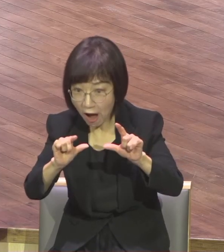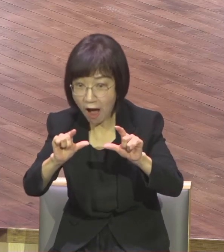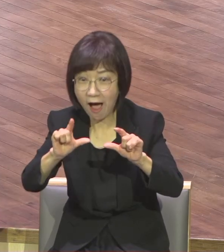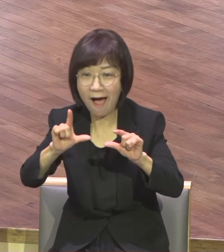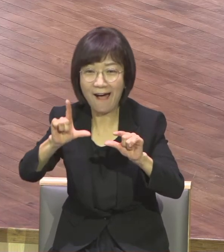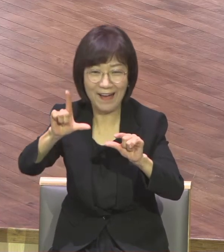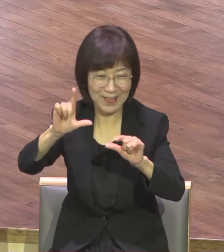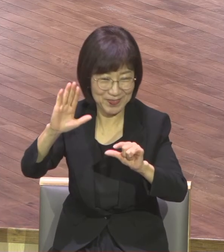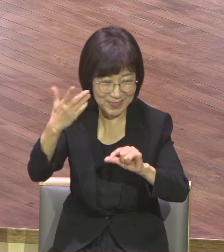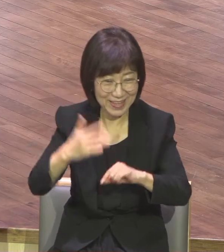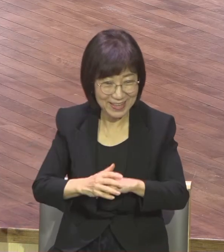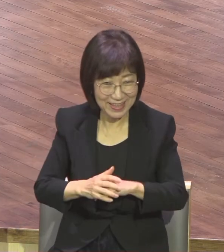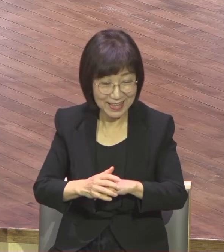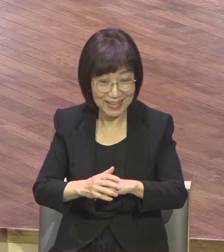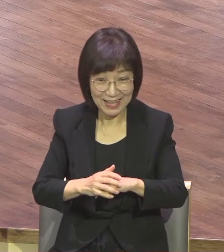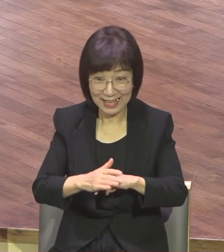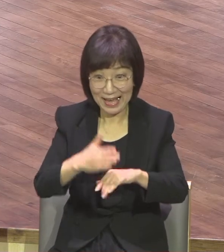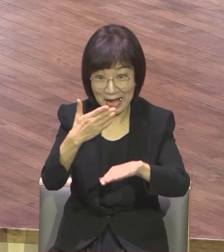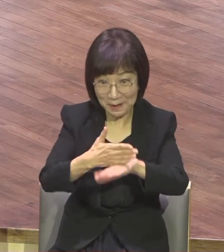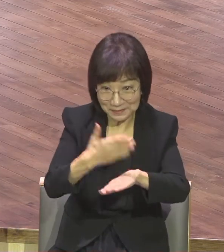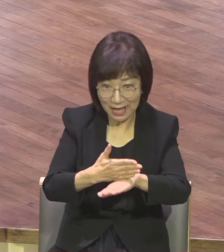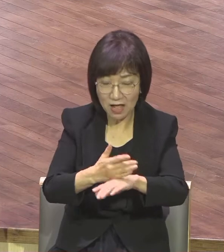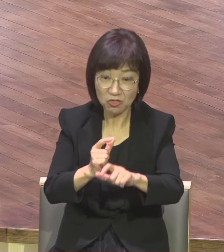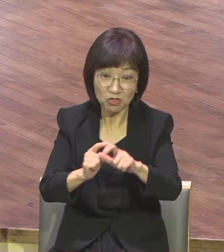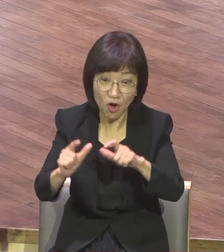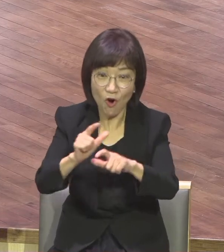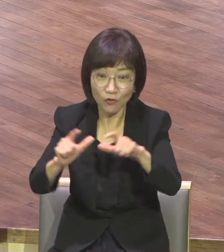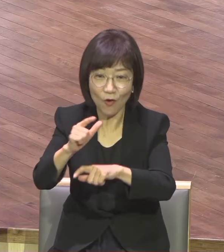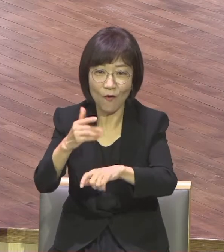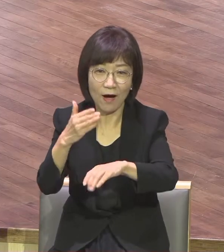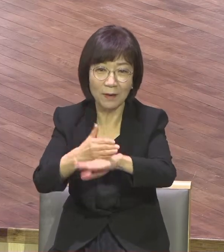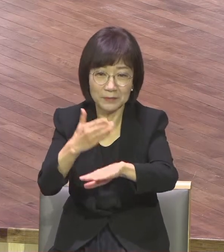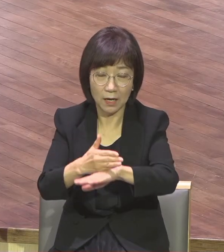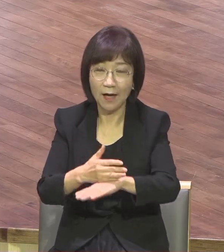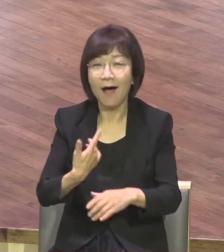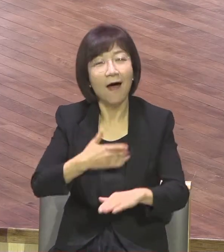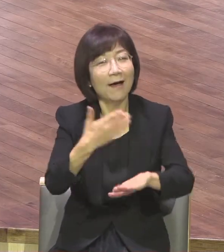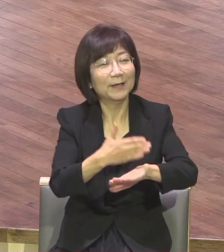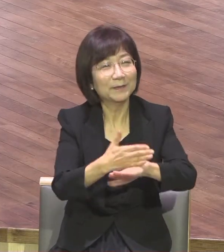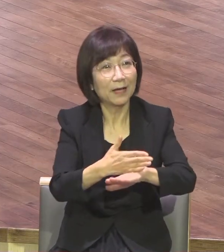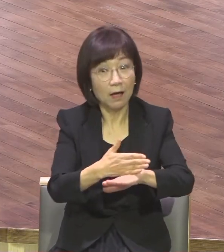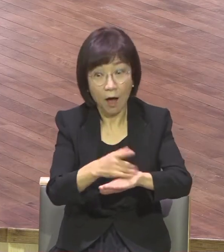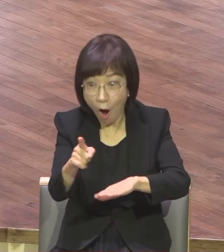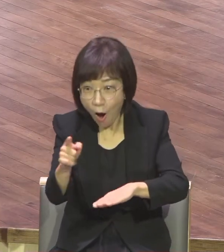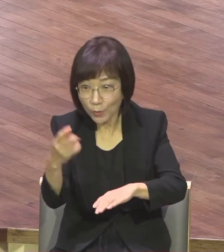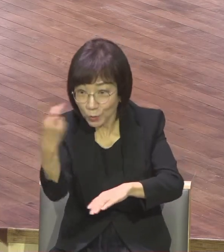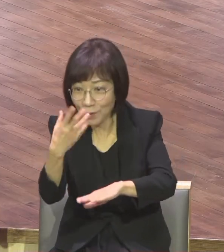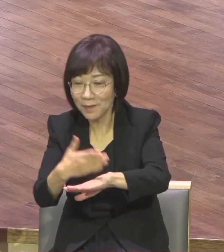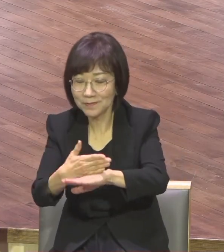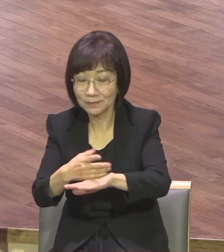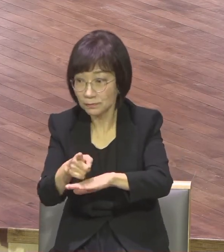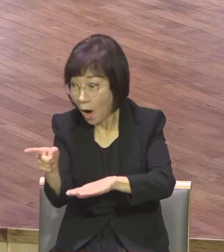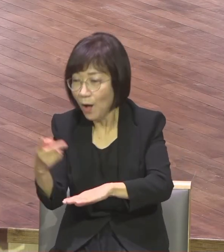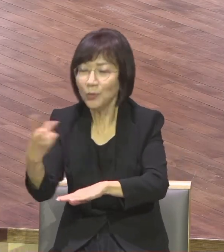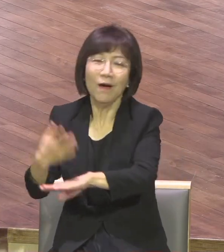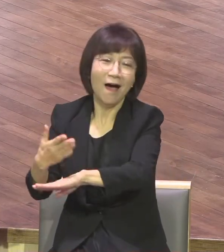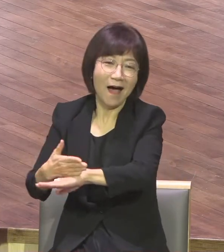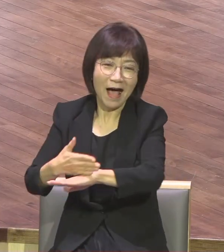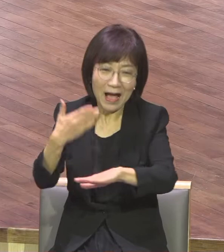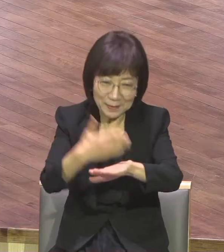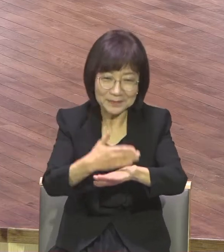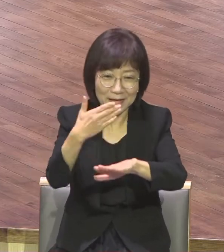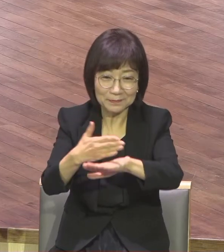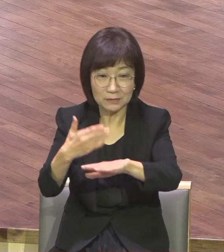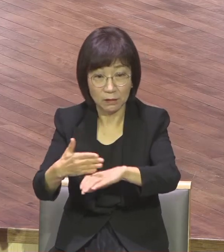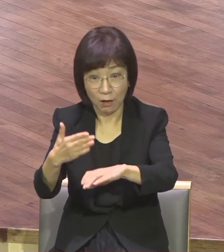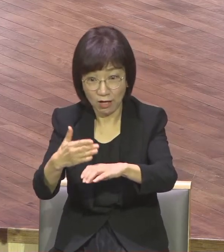감사는 감사를 낳는다. 감사를 했더니 또 감사가 나와. 또 감사가 나와. 계속 감사는 감사를